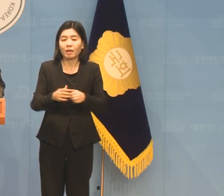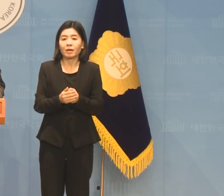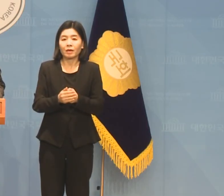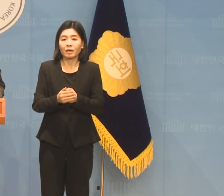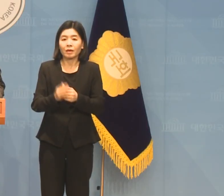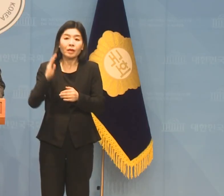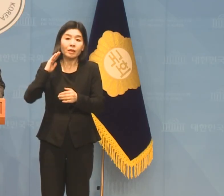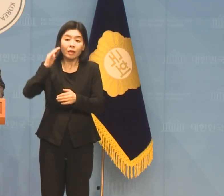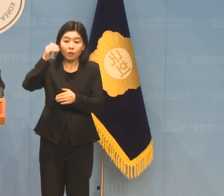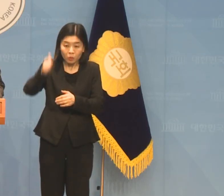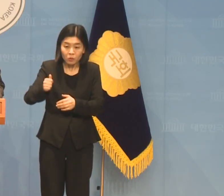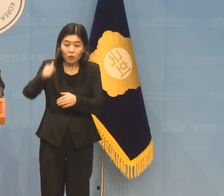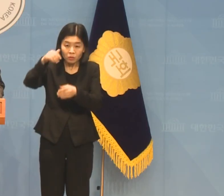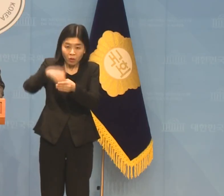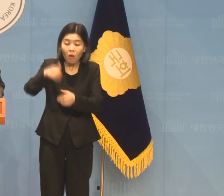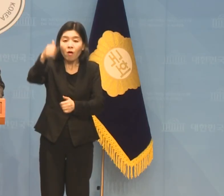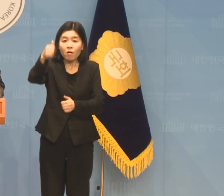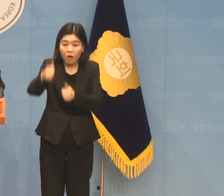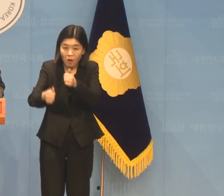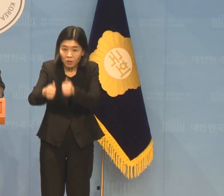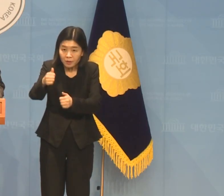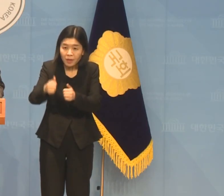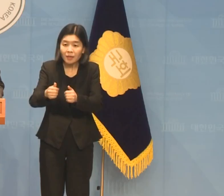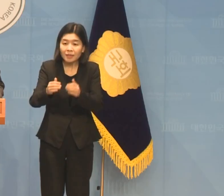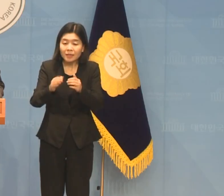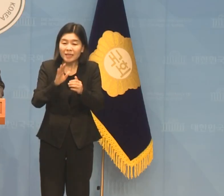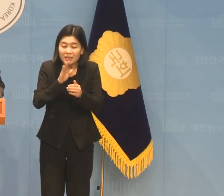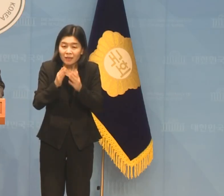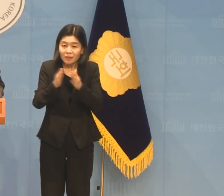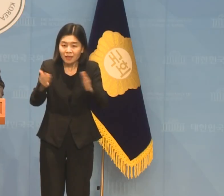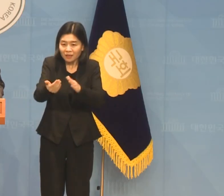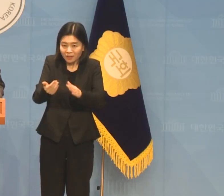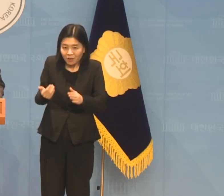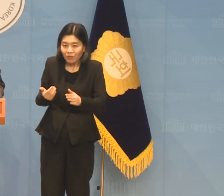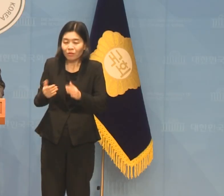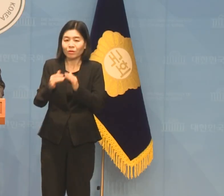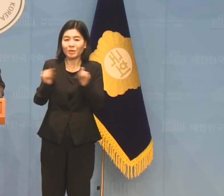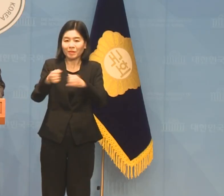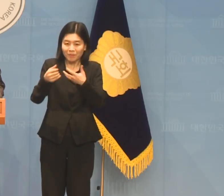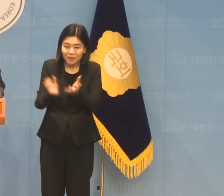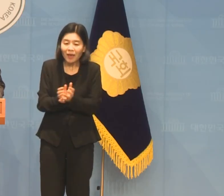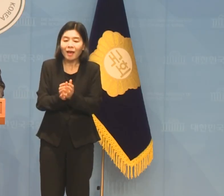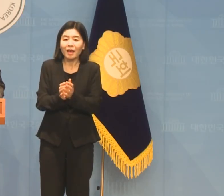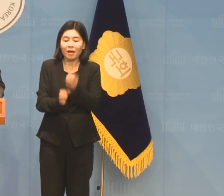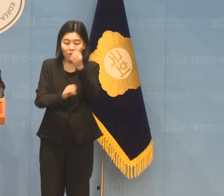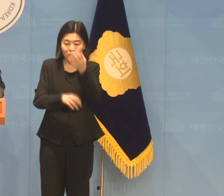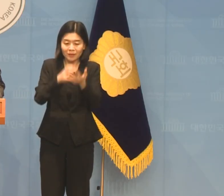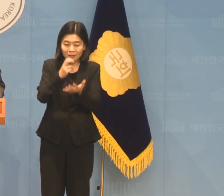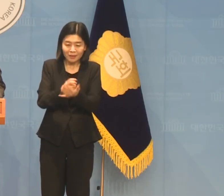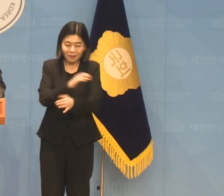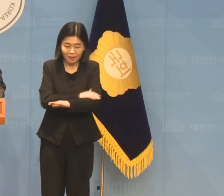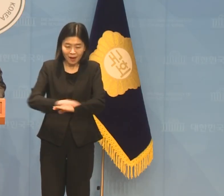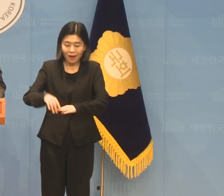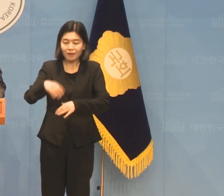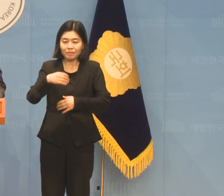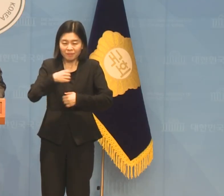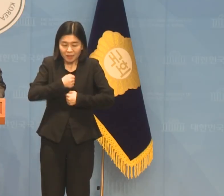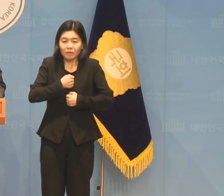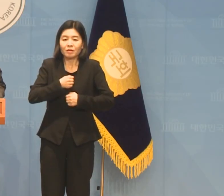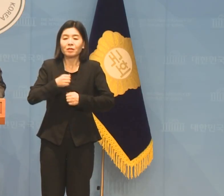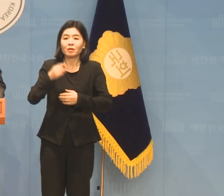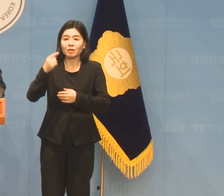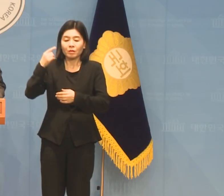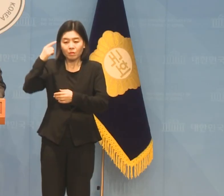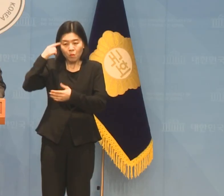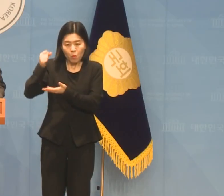본격적인 대선 경쟁 레이스가 시작되기 전에 우리 당이 바른 원칙을 지키는 보수 정당의 모습으로